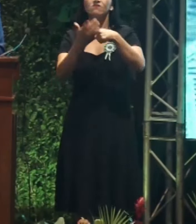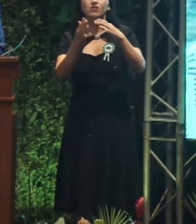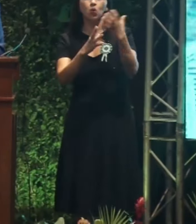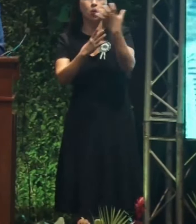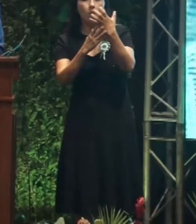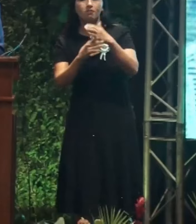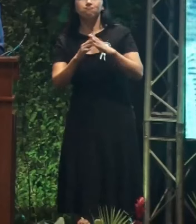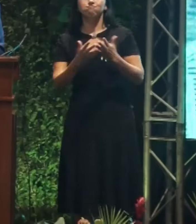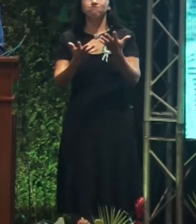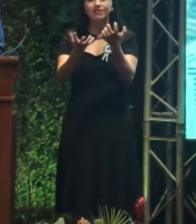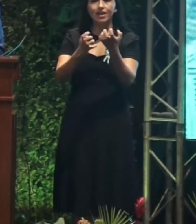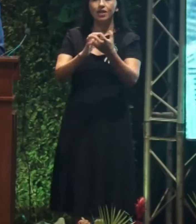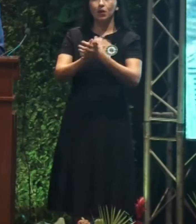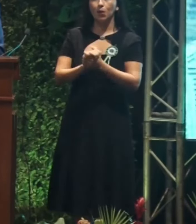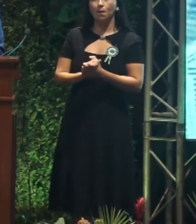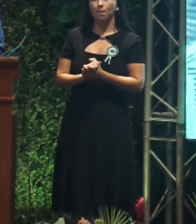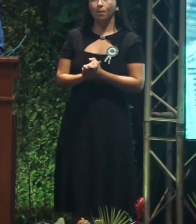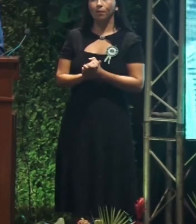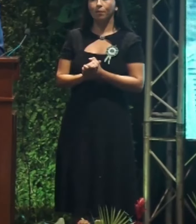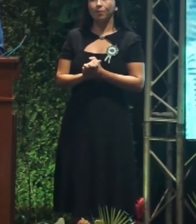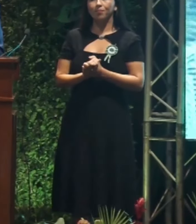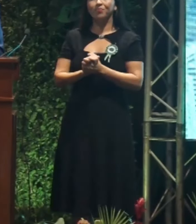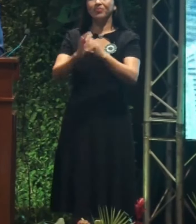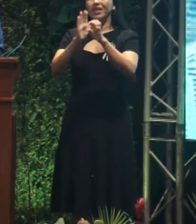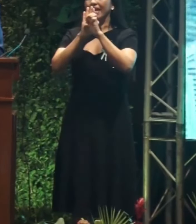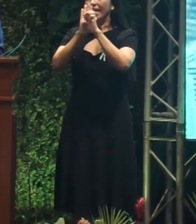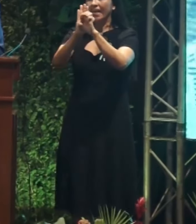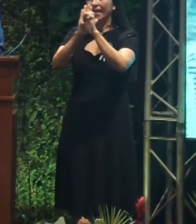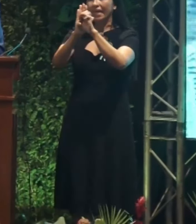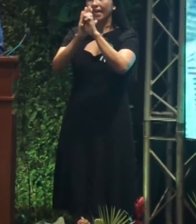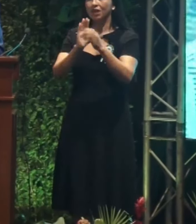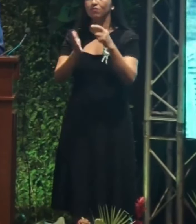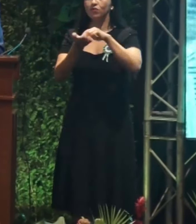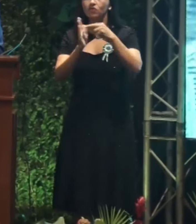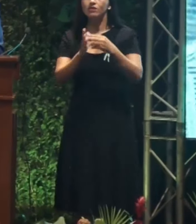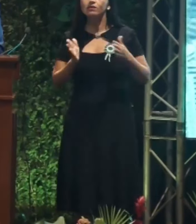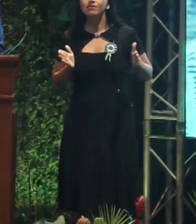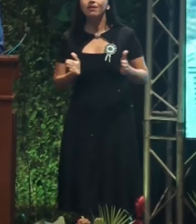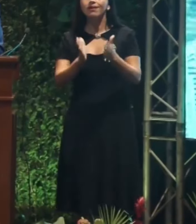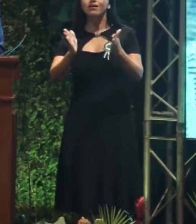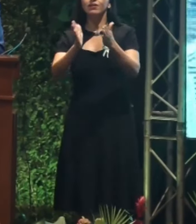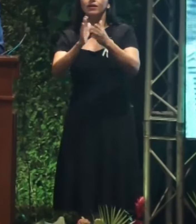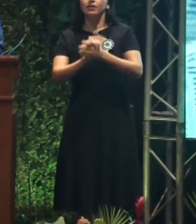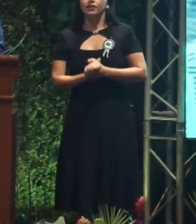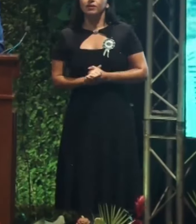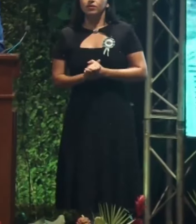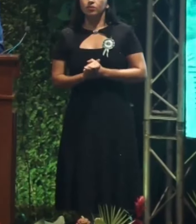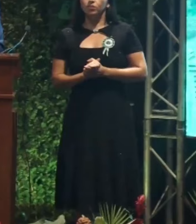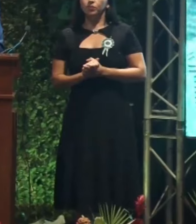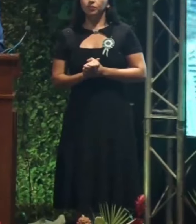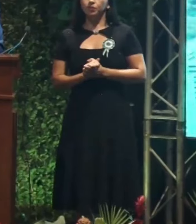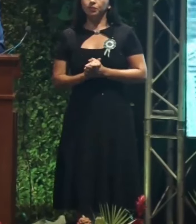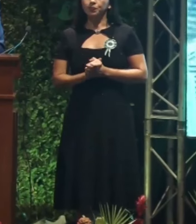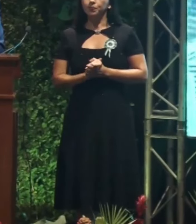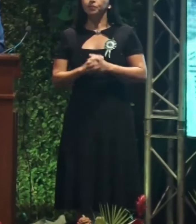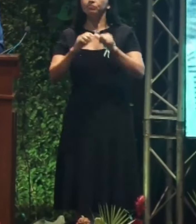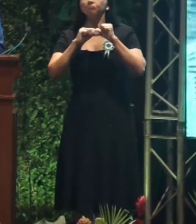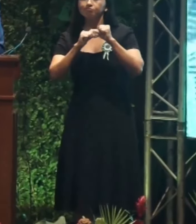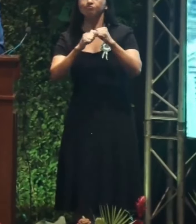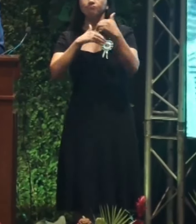intrépidos. Ese ejemplo, la verdad, es que nos motiva a seguir